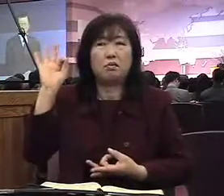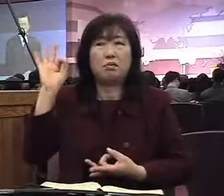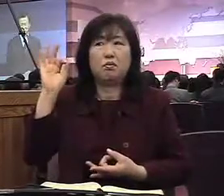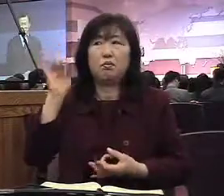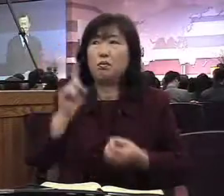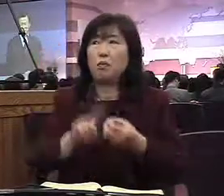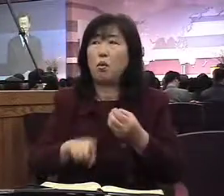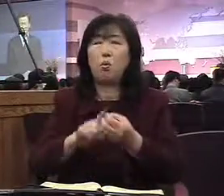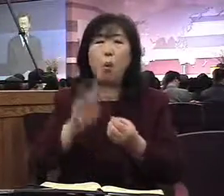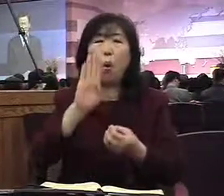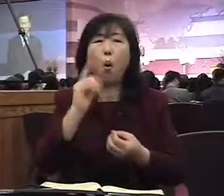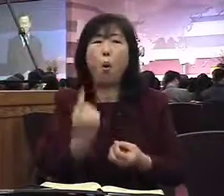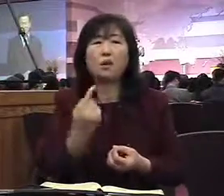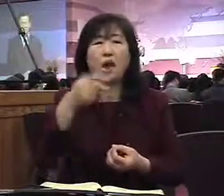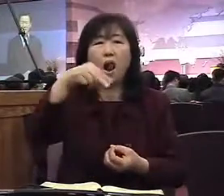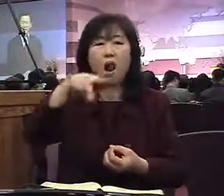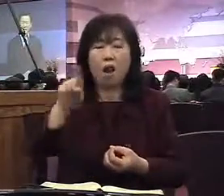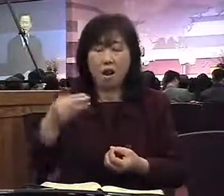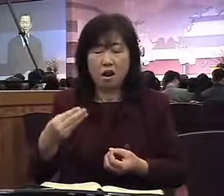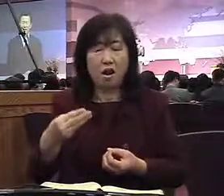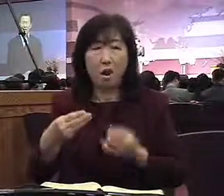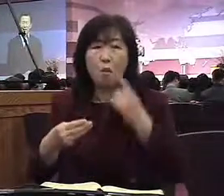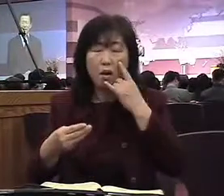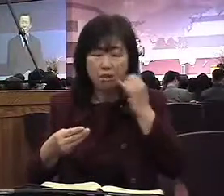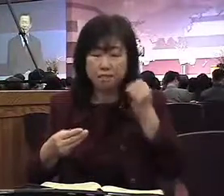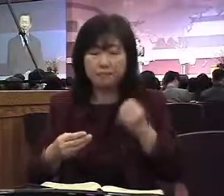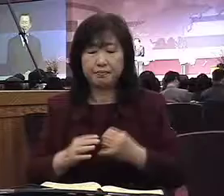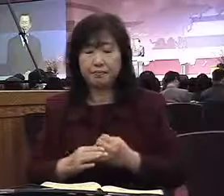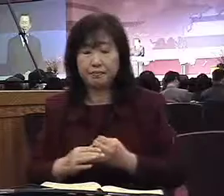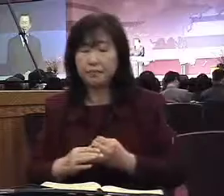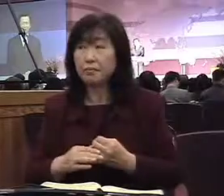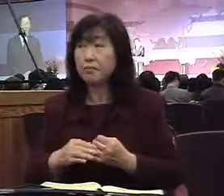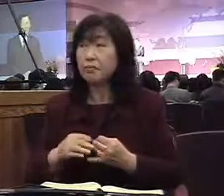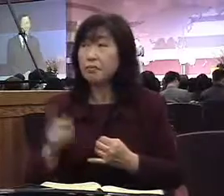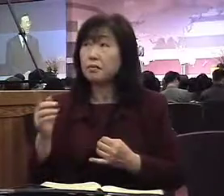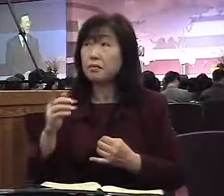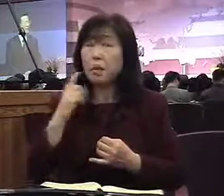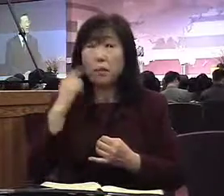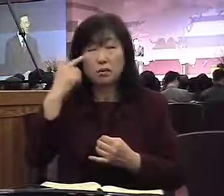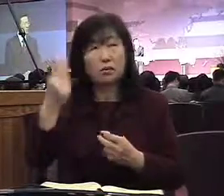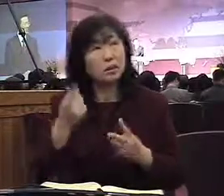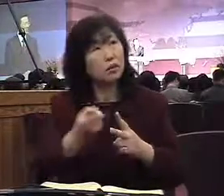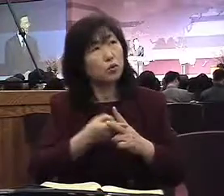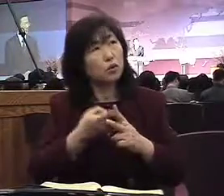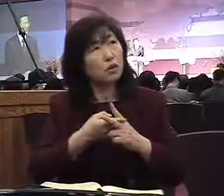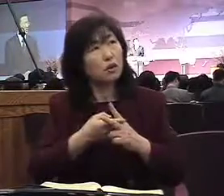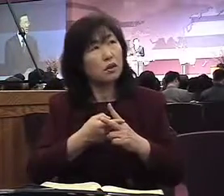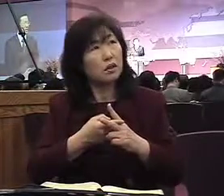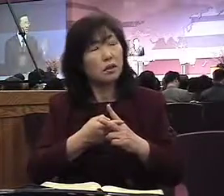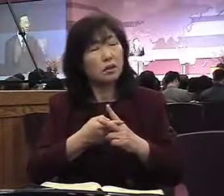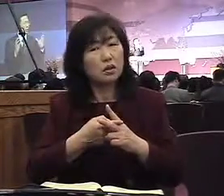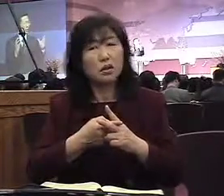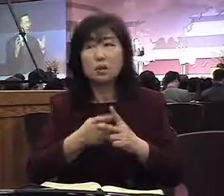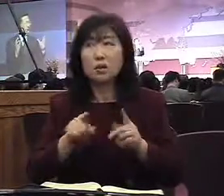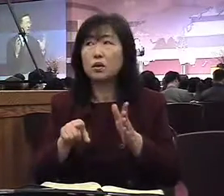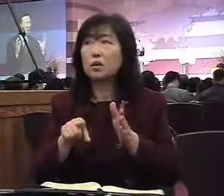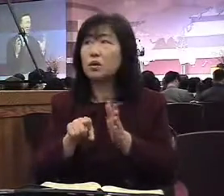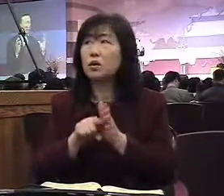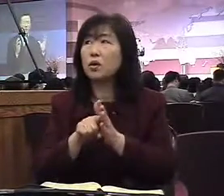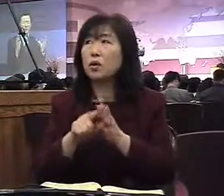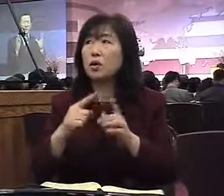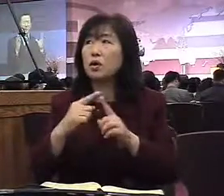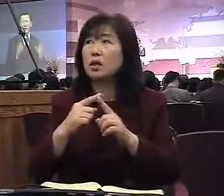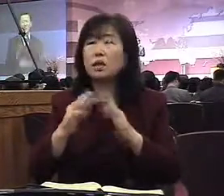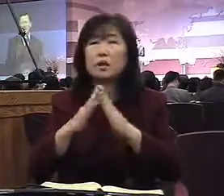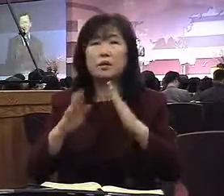초등학교 2학년부터 교회를 다녔거든요. 그런데 얼마나 핍박이 많은지 몰라요. 집안에 종교가